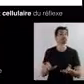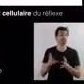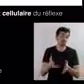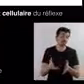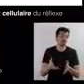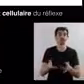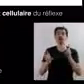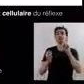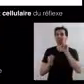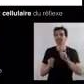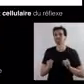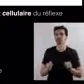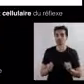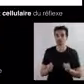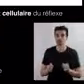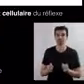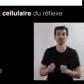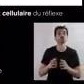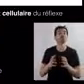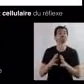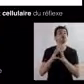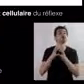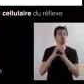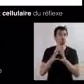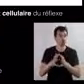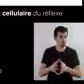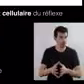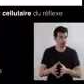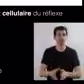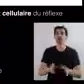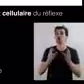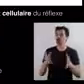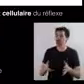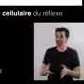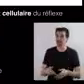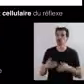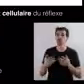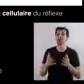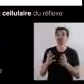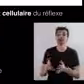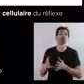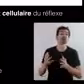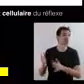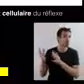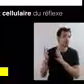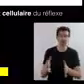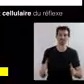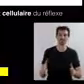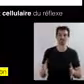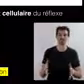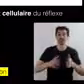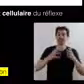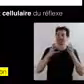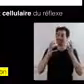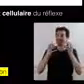des récepteurs spécifiques présents sur la membrane plasmique de la cellule musculaire. Cela vous déclenche le départ d'un nouveau